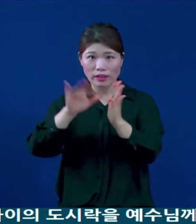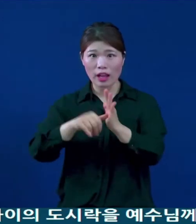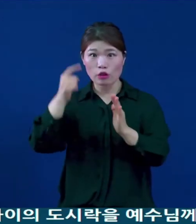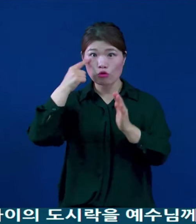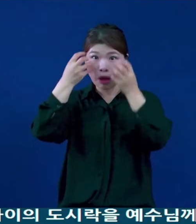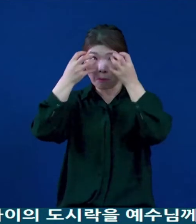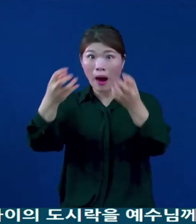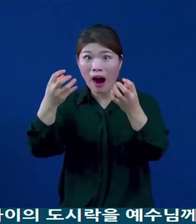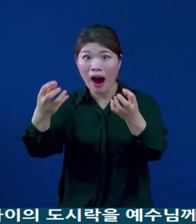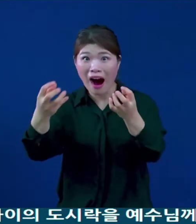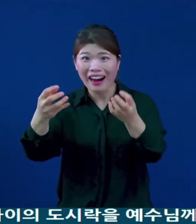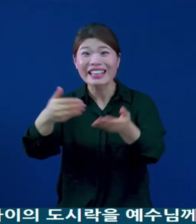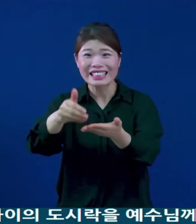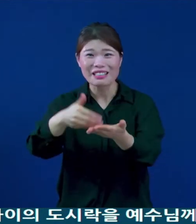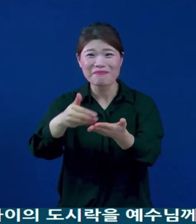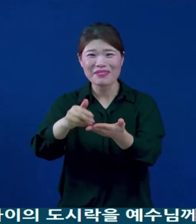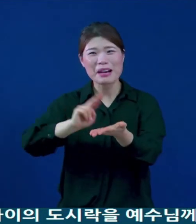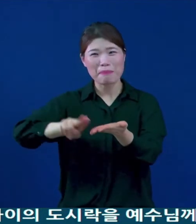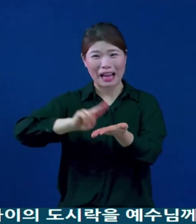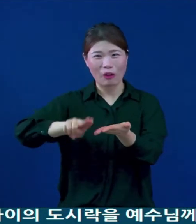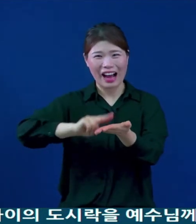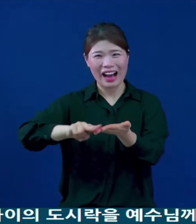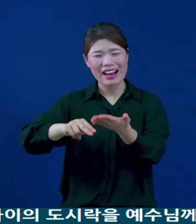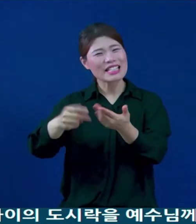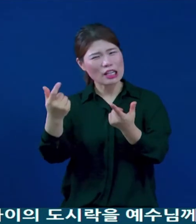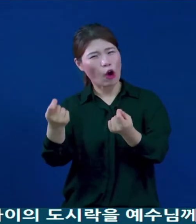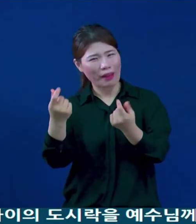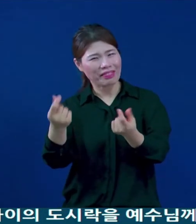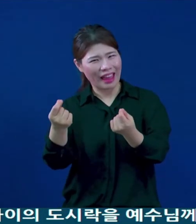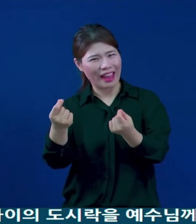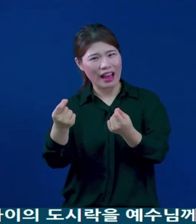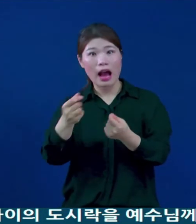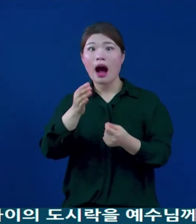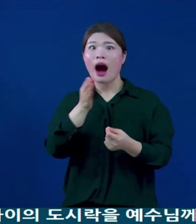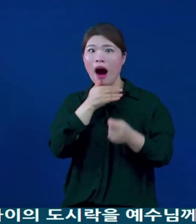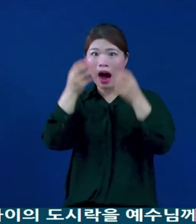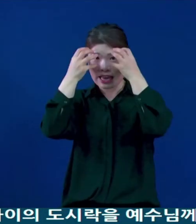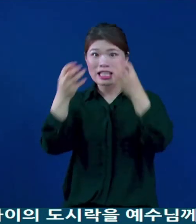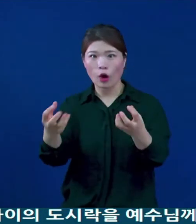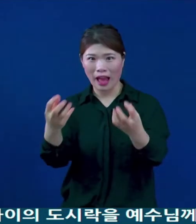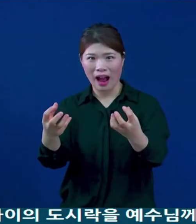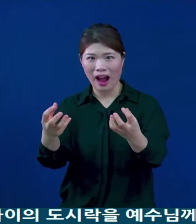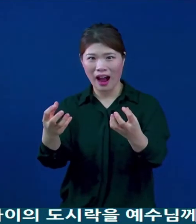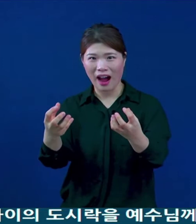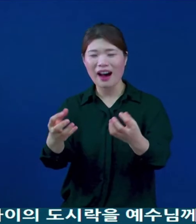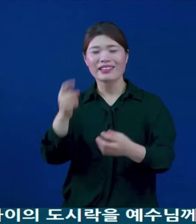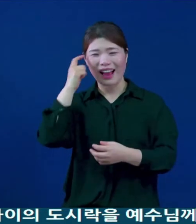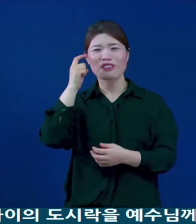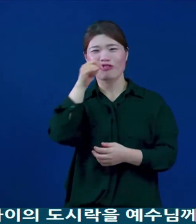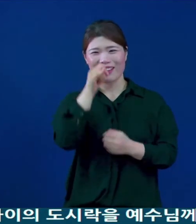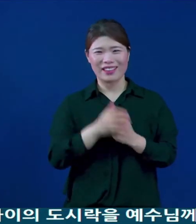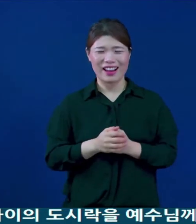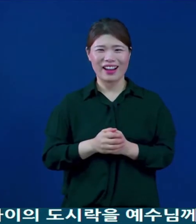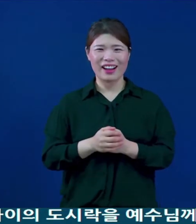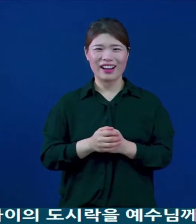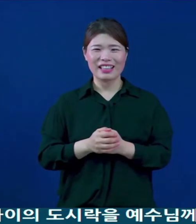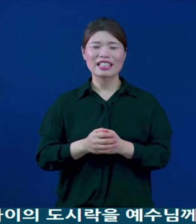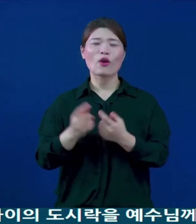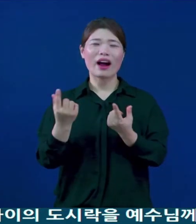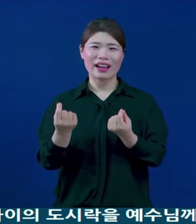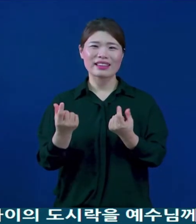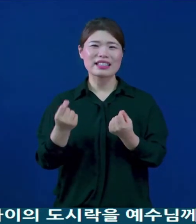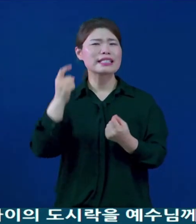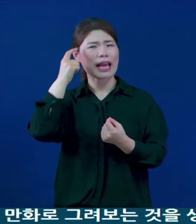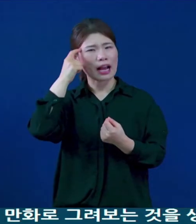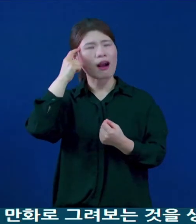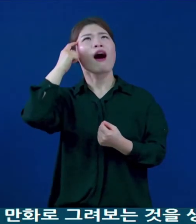탁 튀어나오고 그런 모습이 아니었을까. 이거다, 이것만 있으면 예수님께서 해결하실 수 있겠다, 그런 생각을 하지